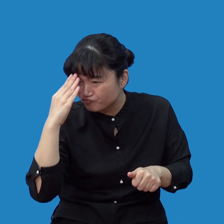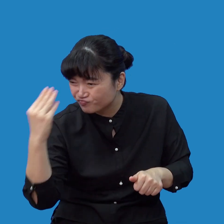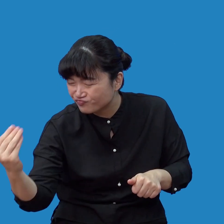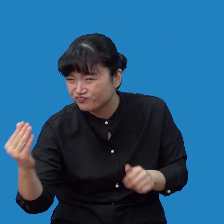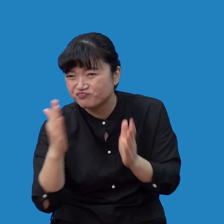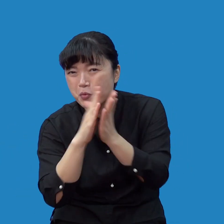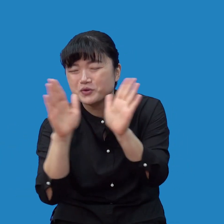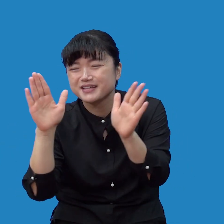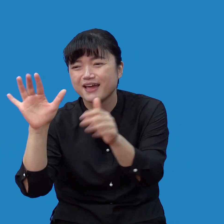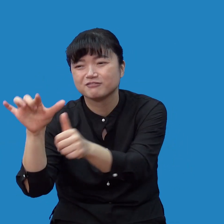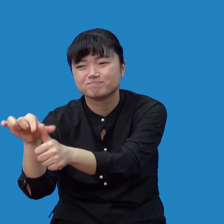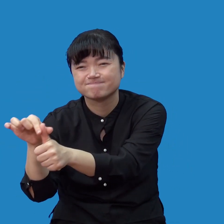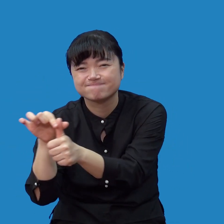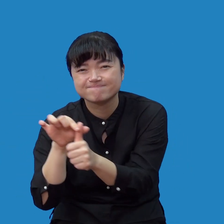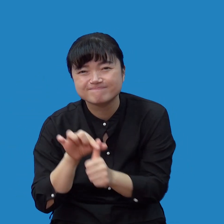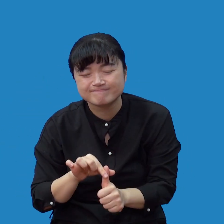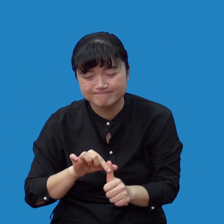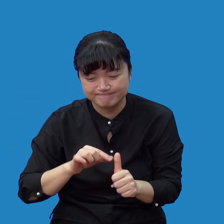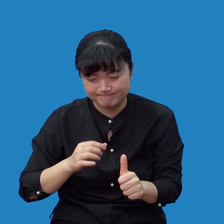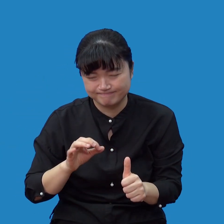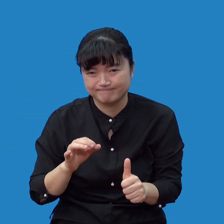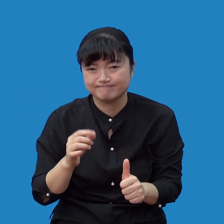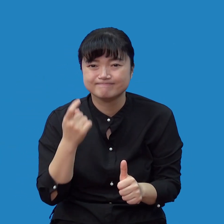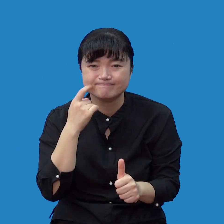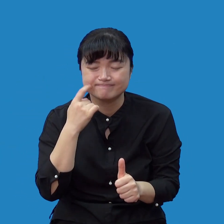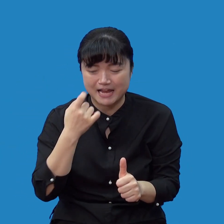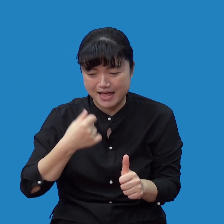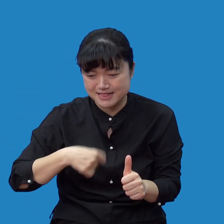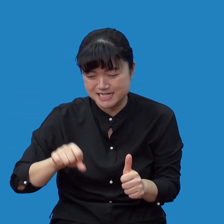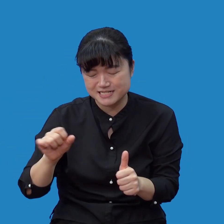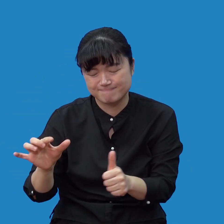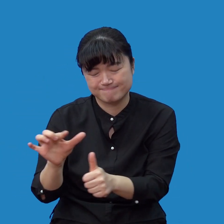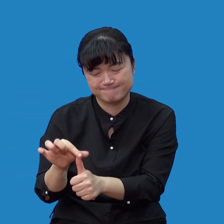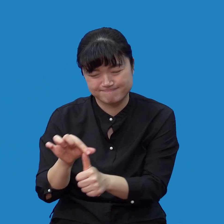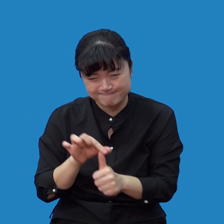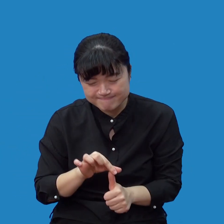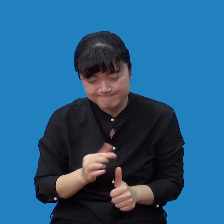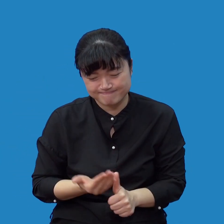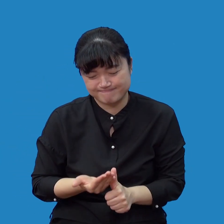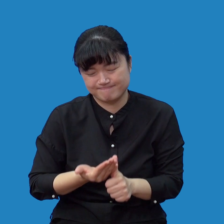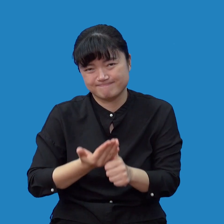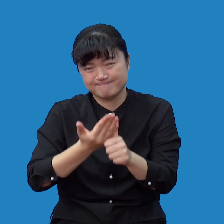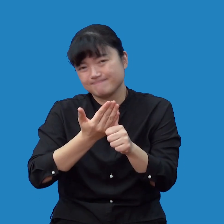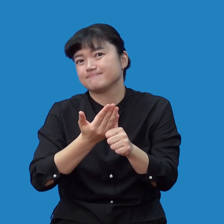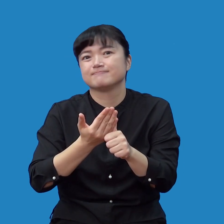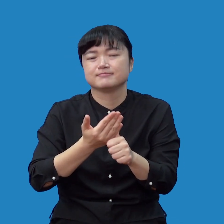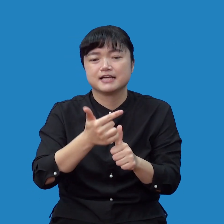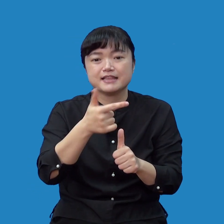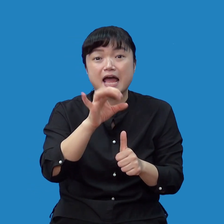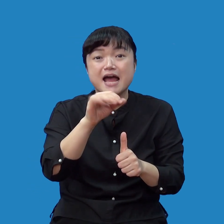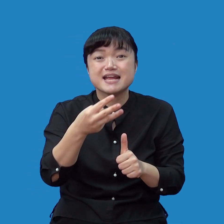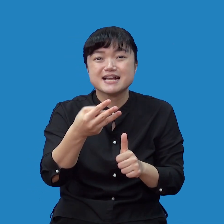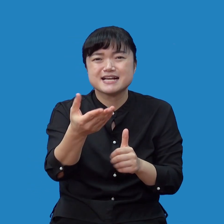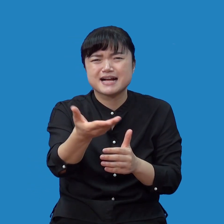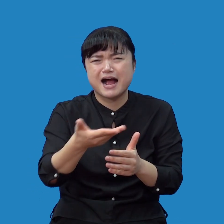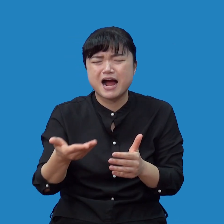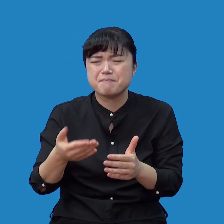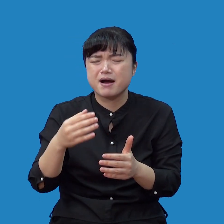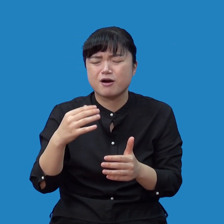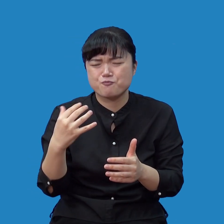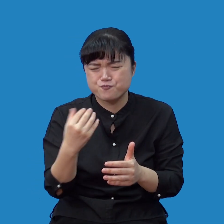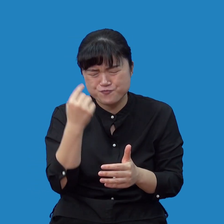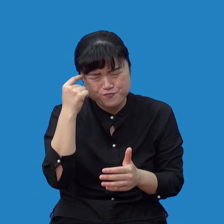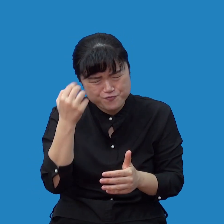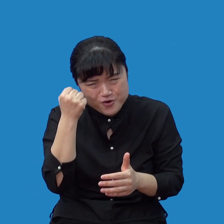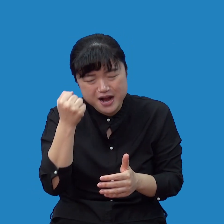양아들로 삼아서 키웁니다. 아마도 이집트 사람들이 나일을 신성하게 여겼기 때문에 아마 그